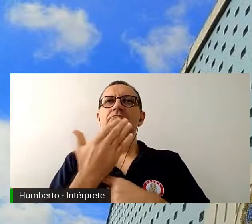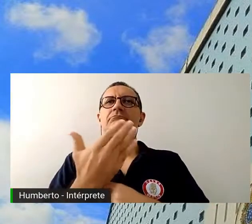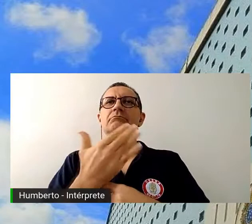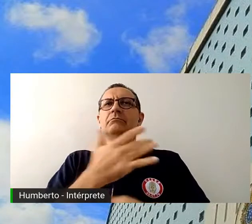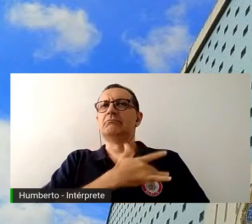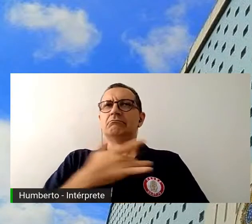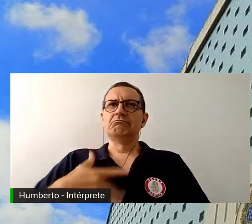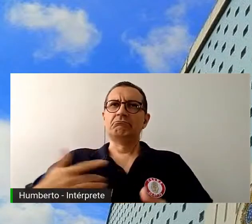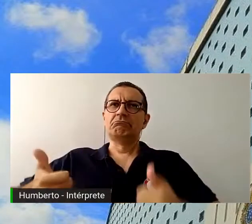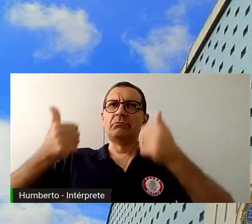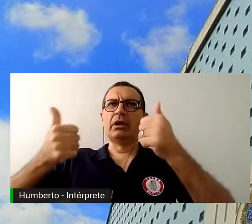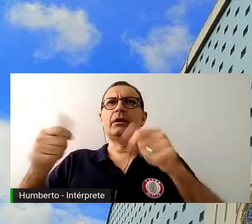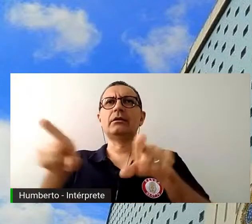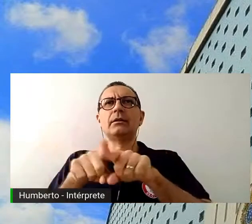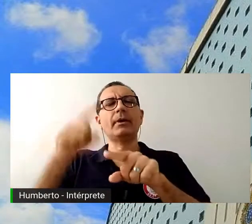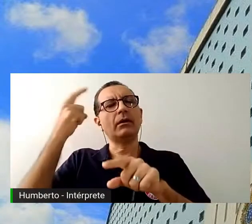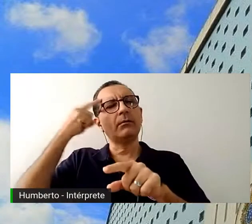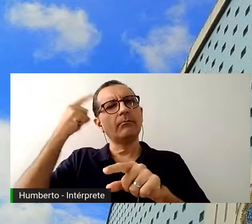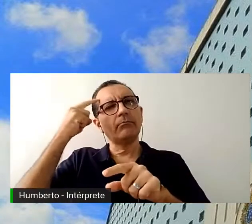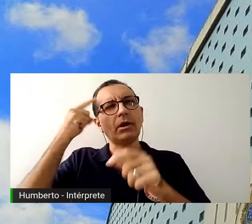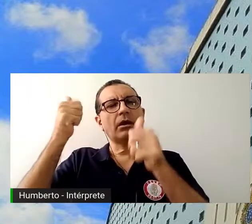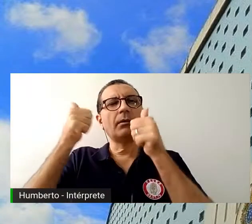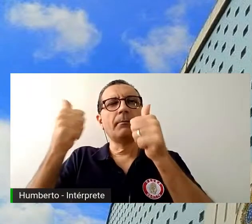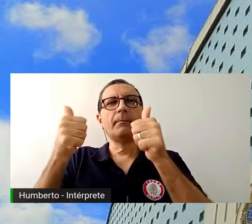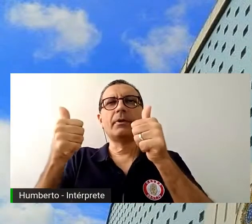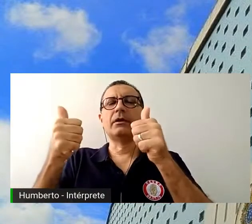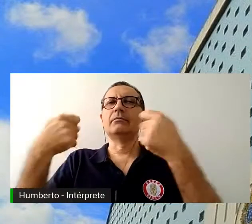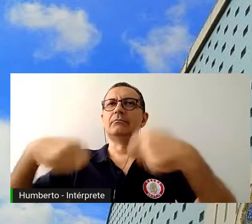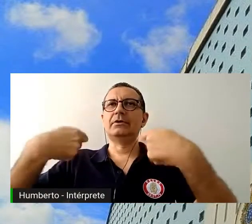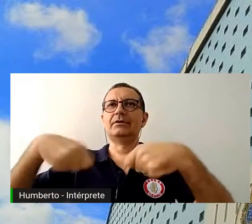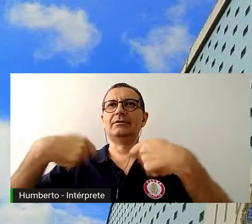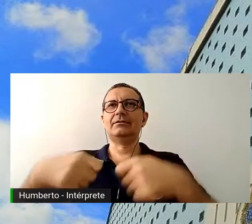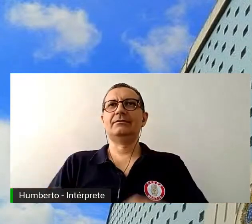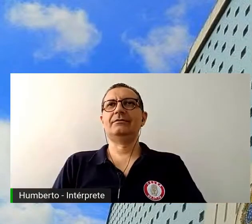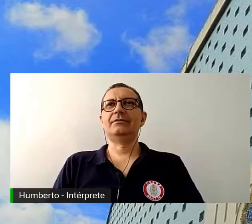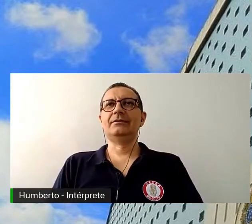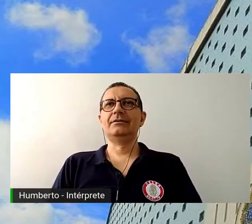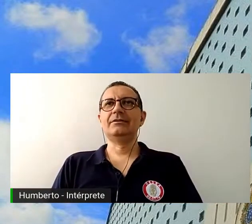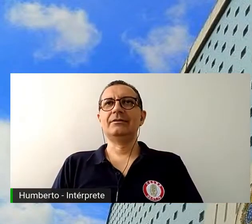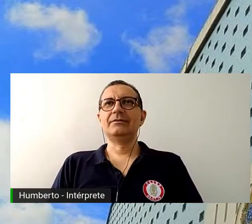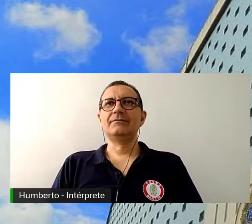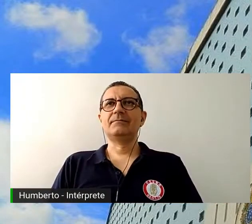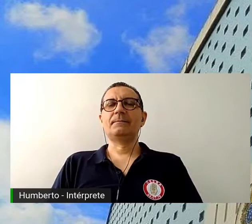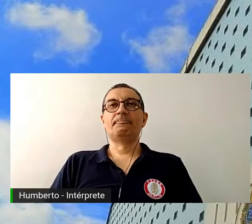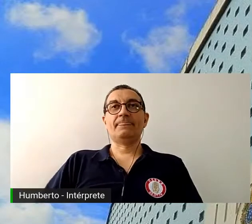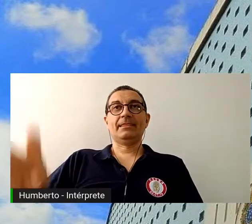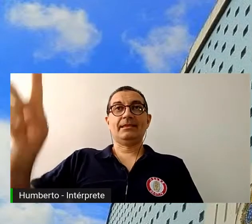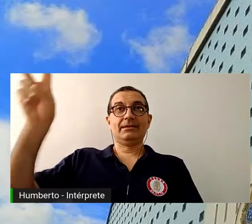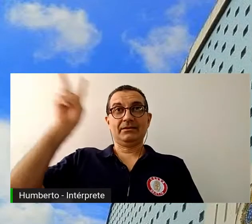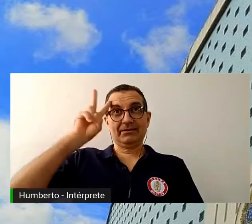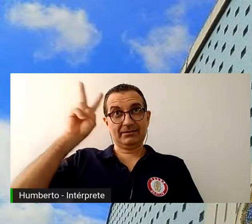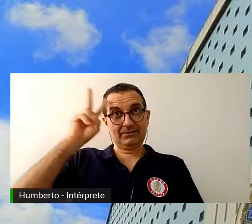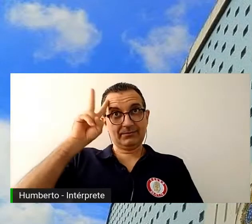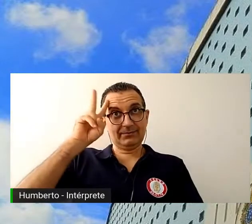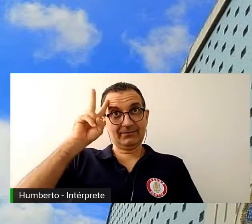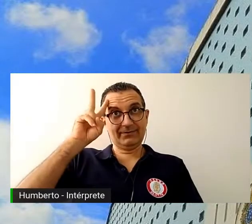de atividade de ensino, pesquisa e extensão a partir de segunda-feira, dia